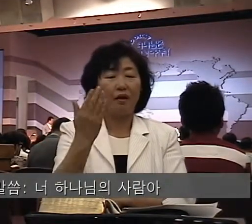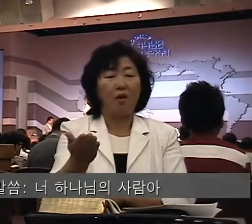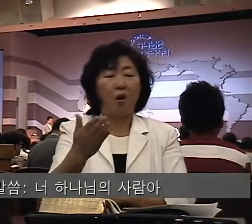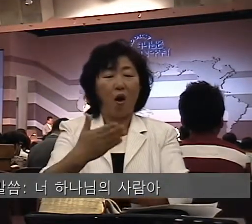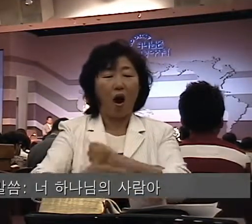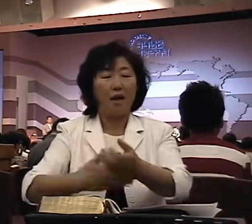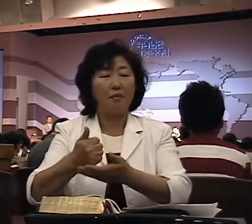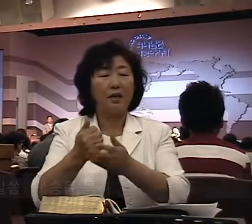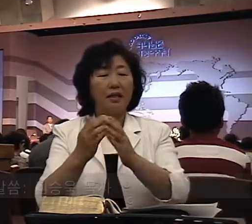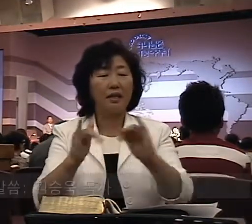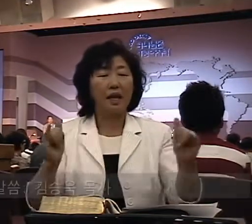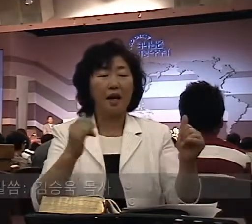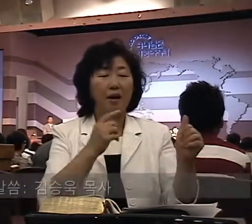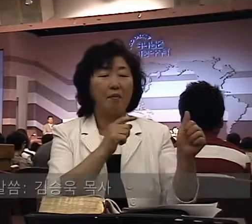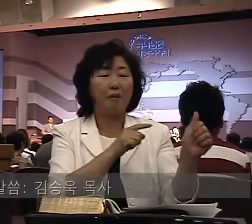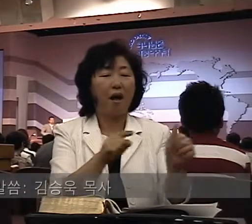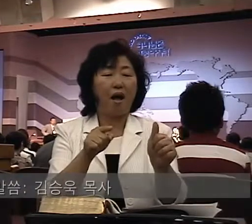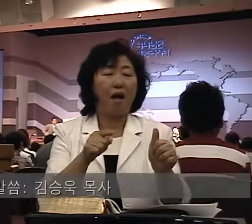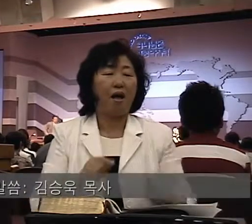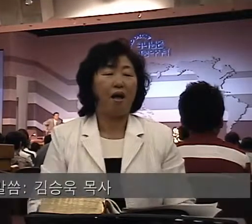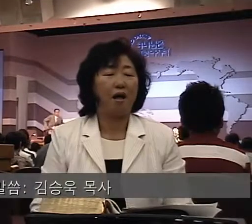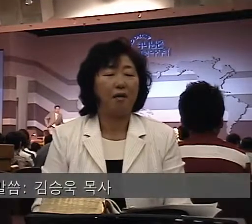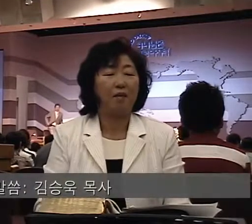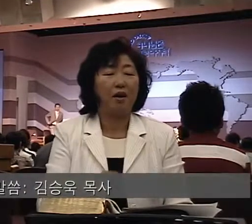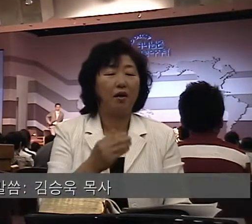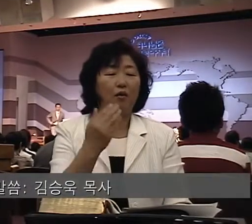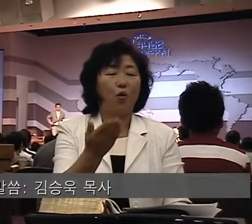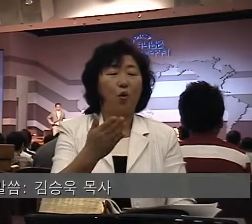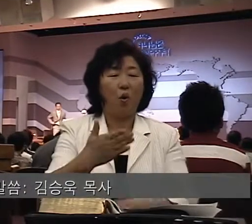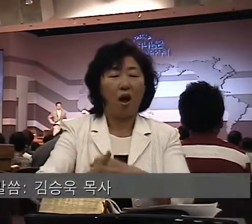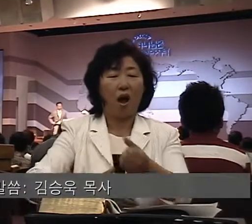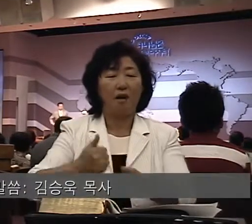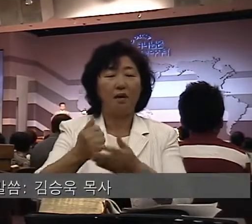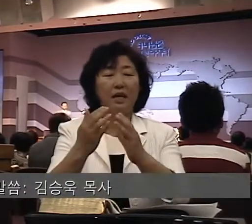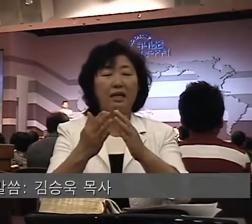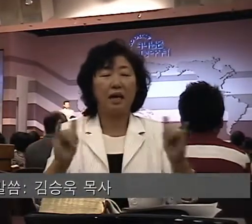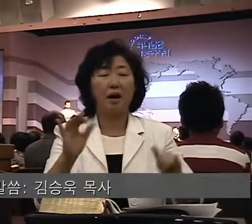하나님의 사람아 라는 제목으로 말씀 증거해 주시겠습니다.